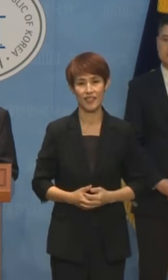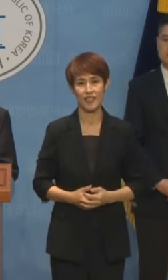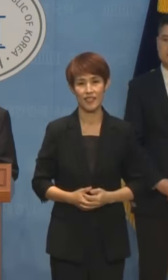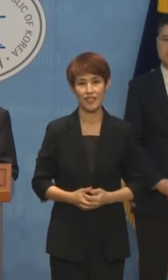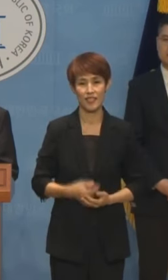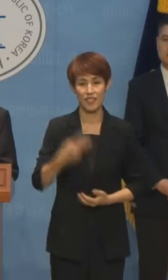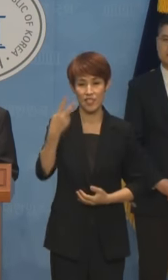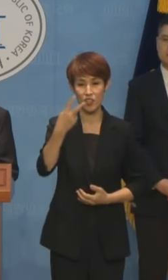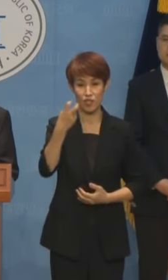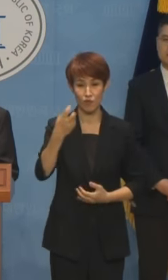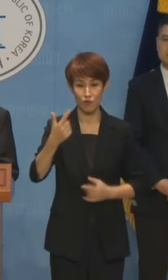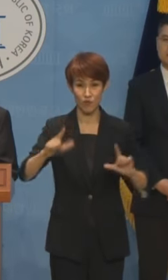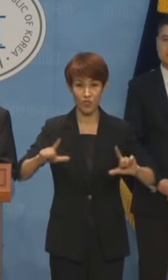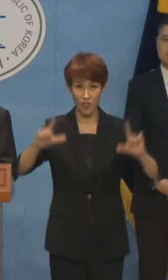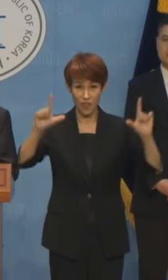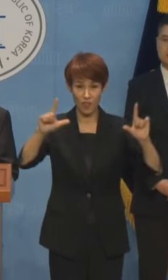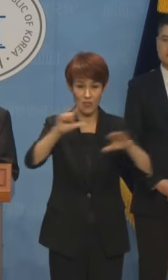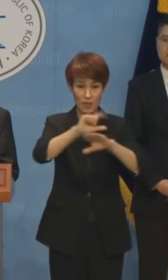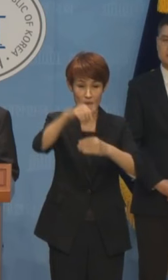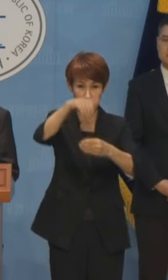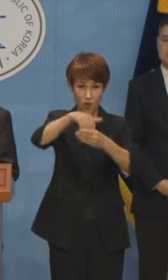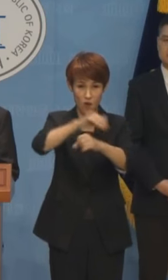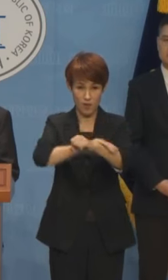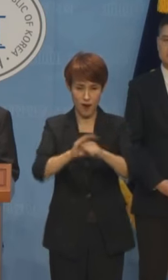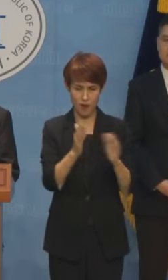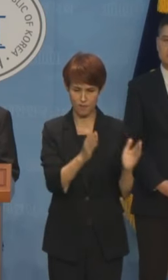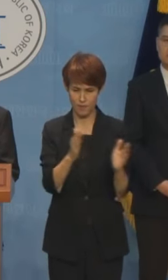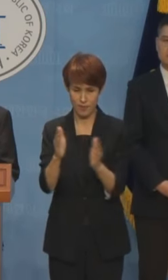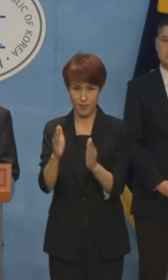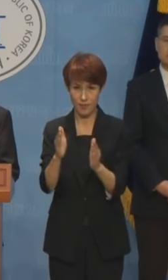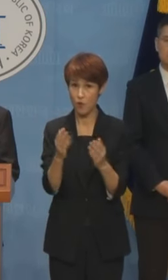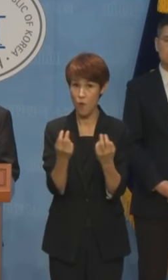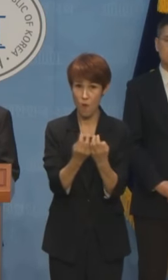2026년 지방선거를 제대로 준비하려면